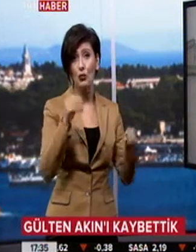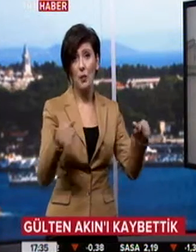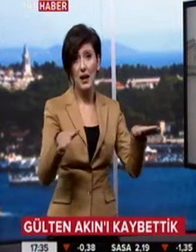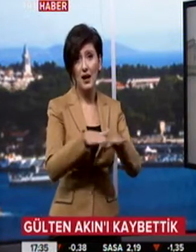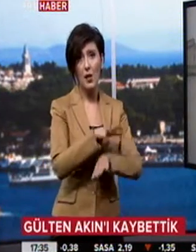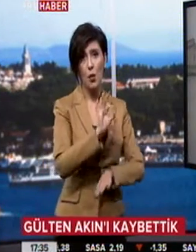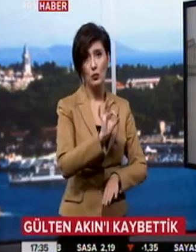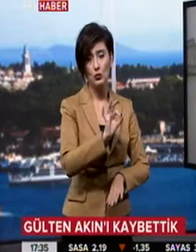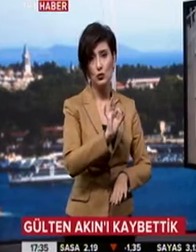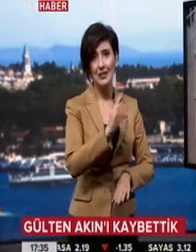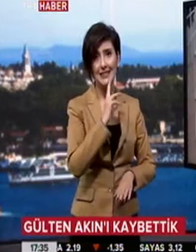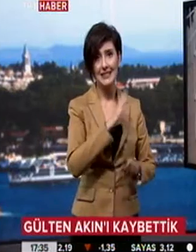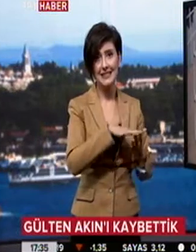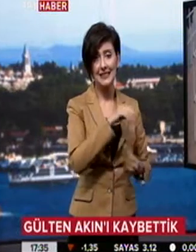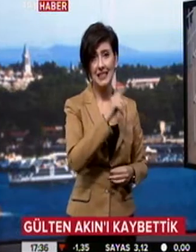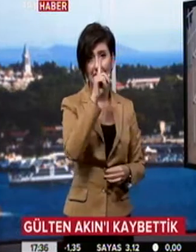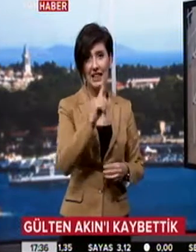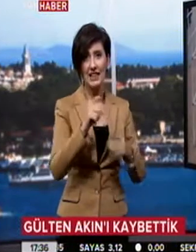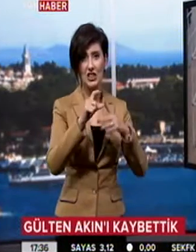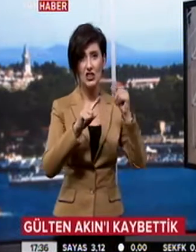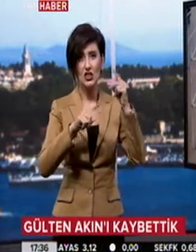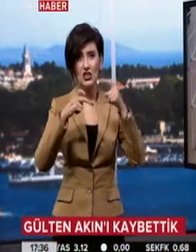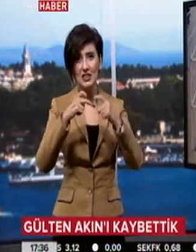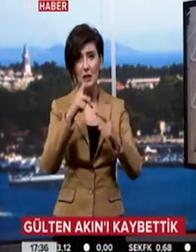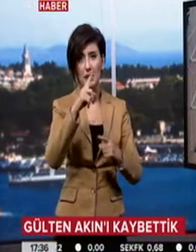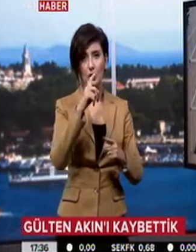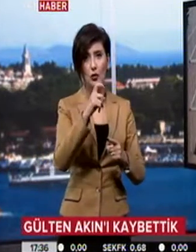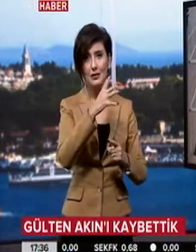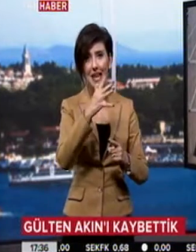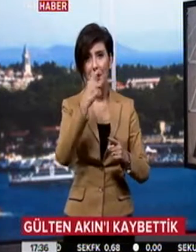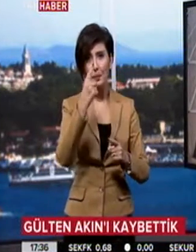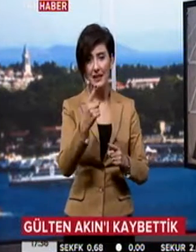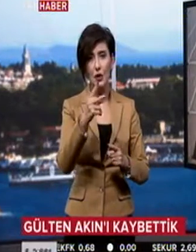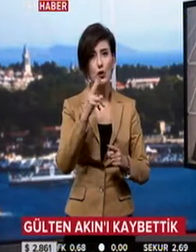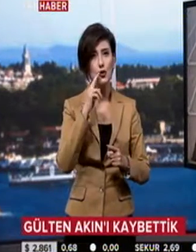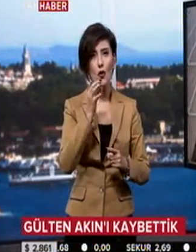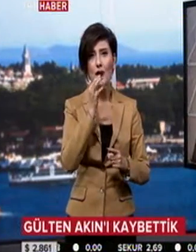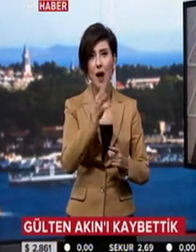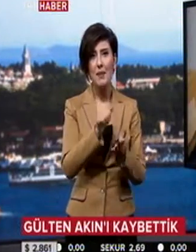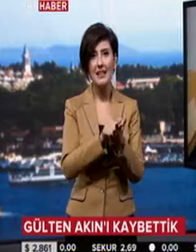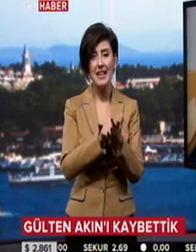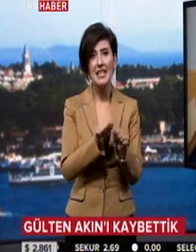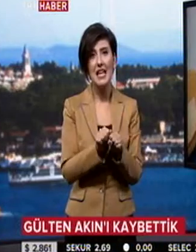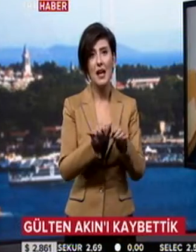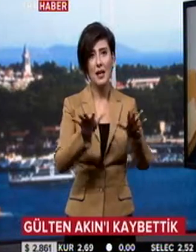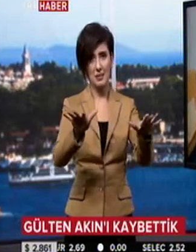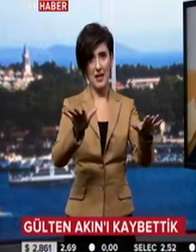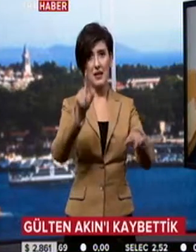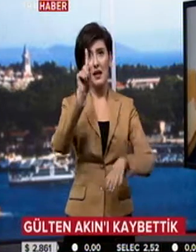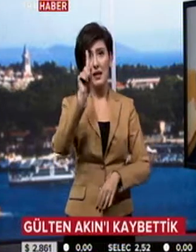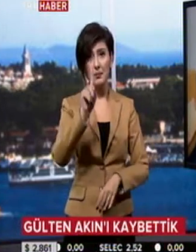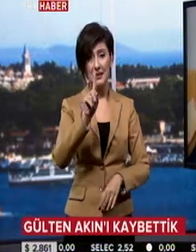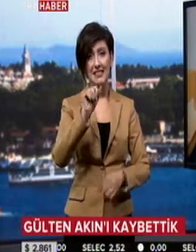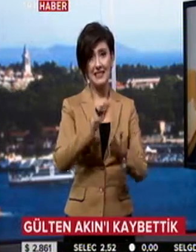toprağa verilecek. Gülten Akın'ın ilk şiiri 1951'de Son Haber gazetesinde